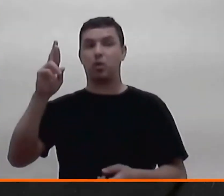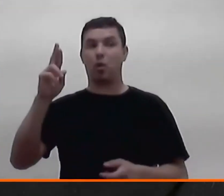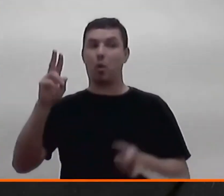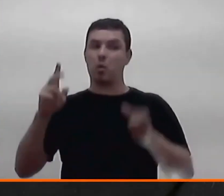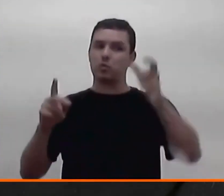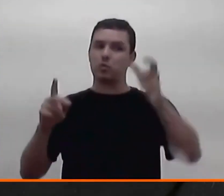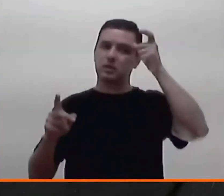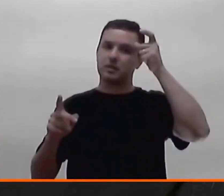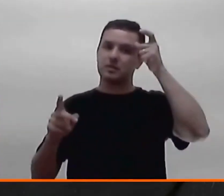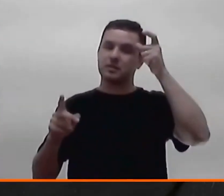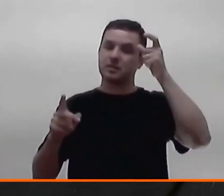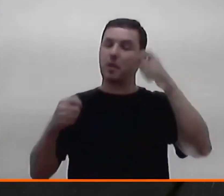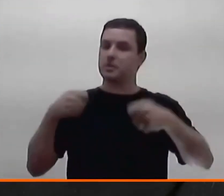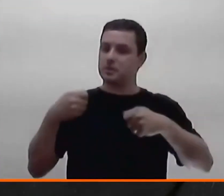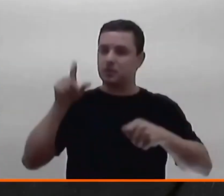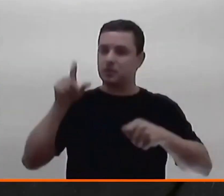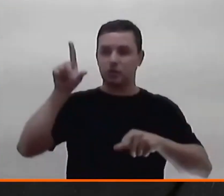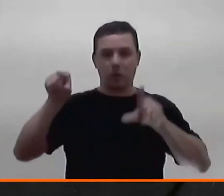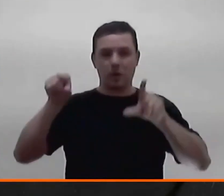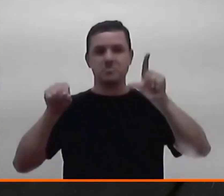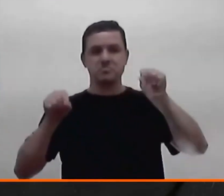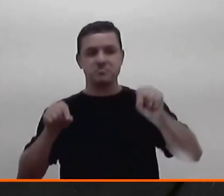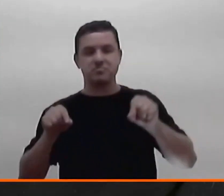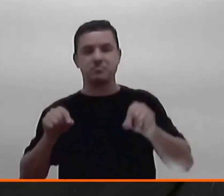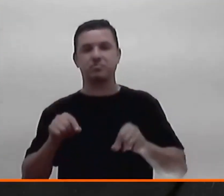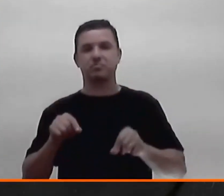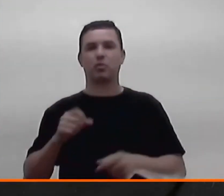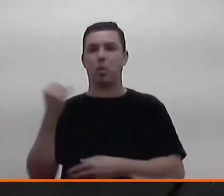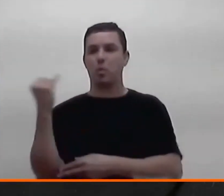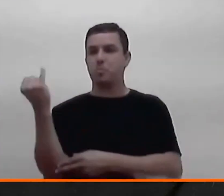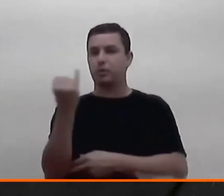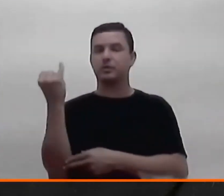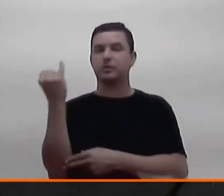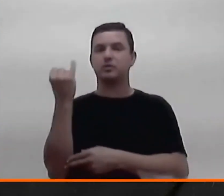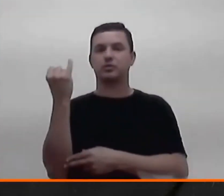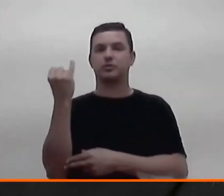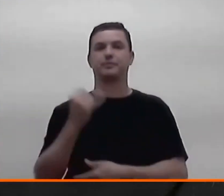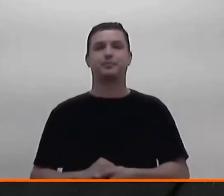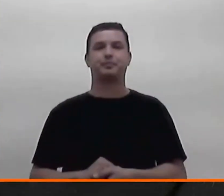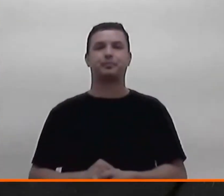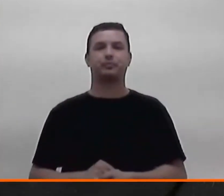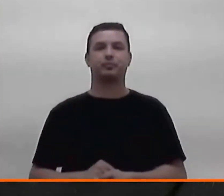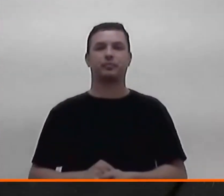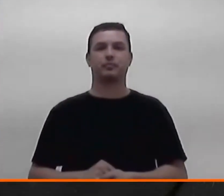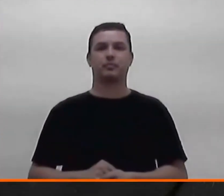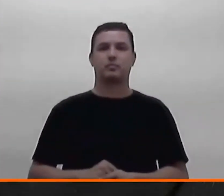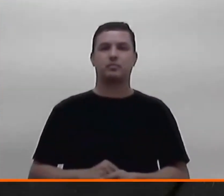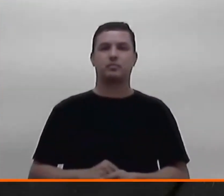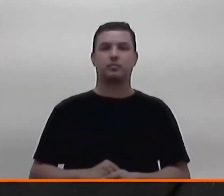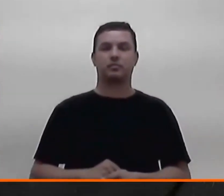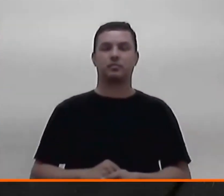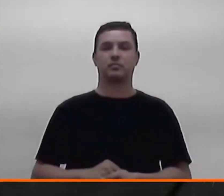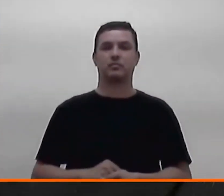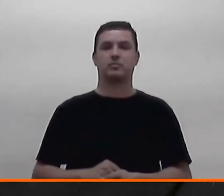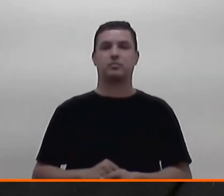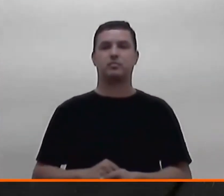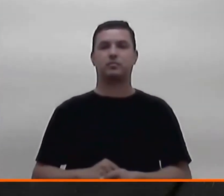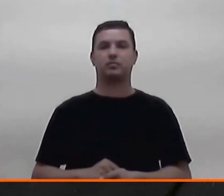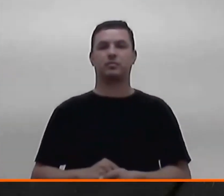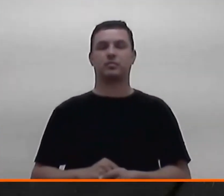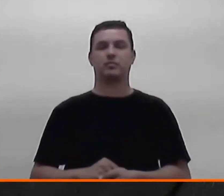Senhor Jesus, na sua ira, a seu tempo lhes há de falar, e no seu furor